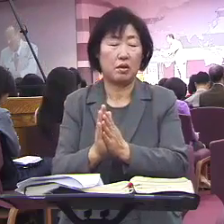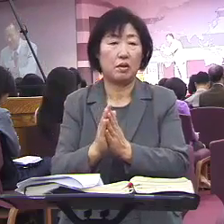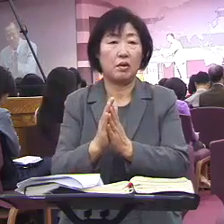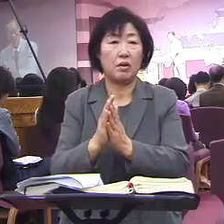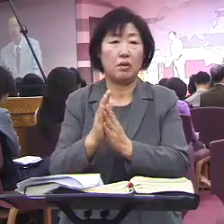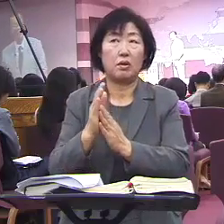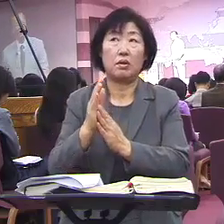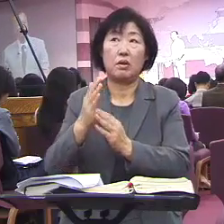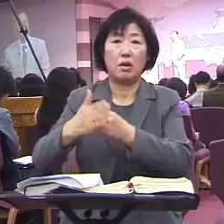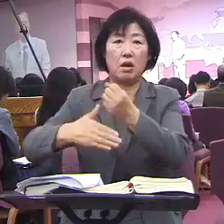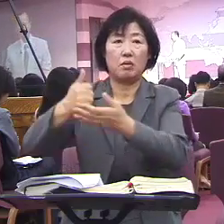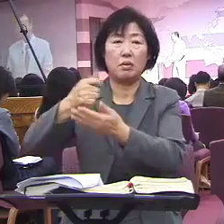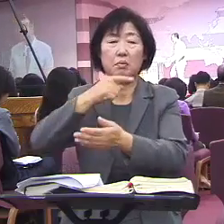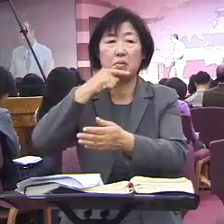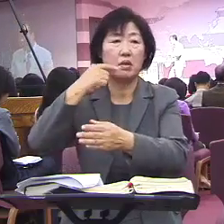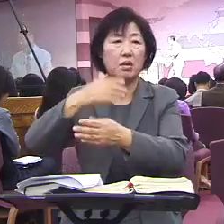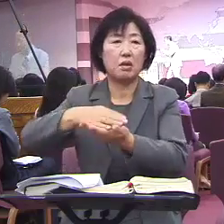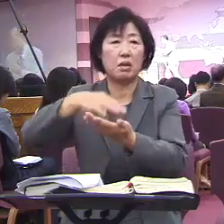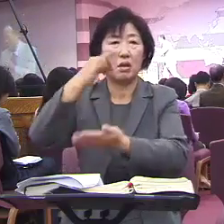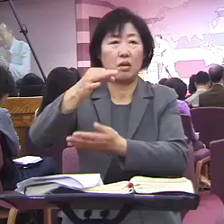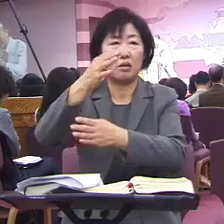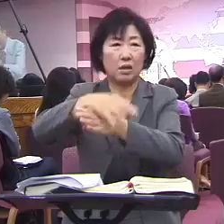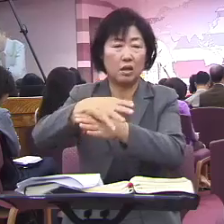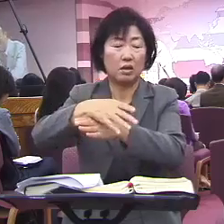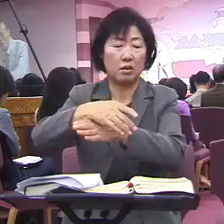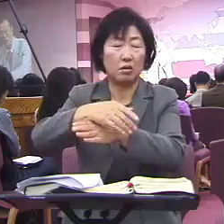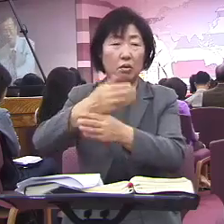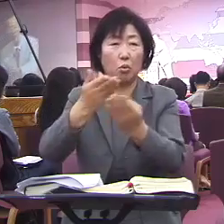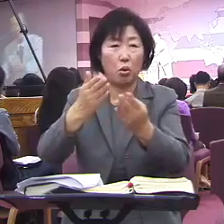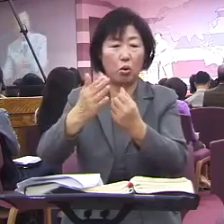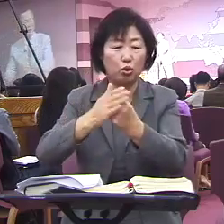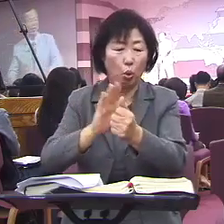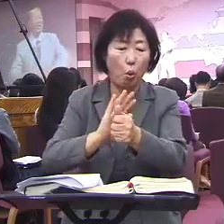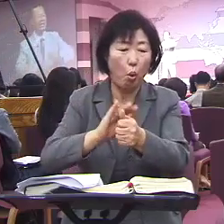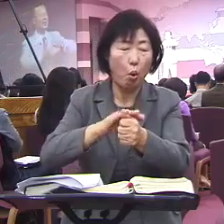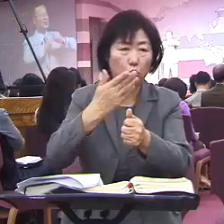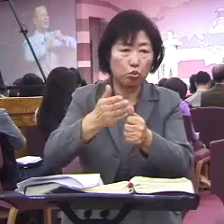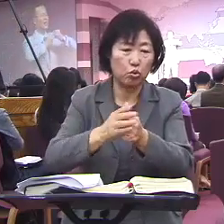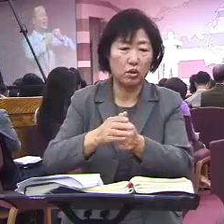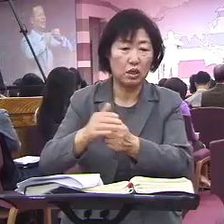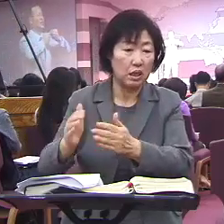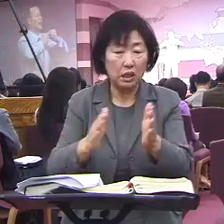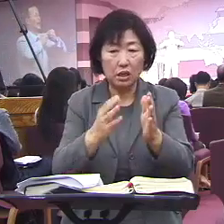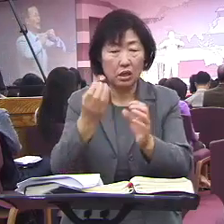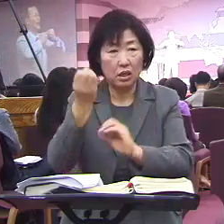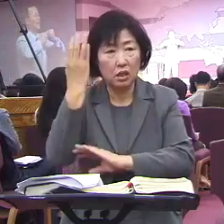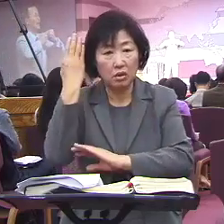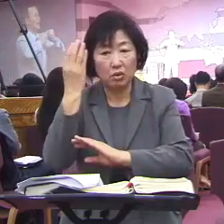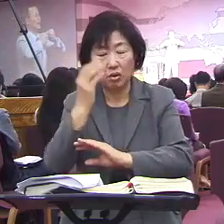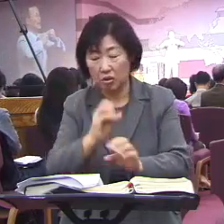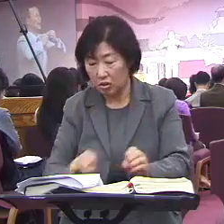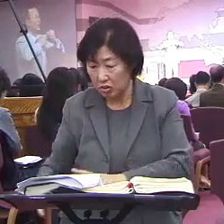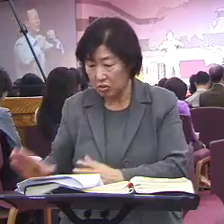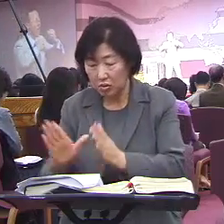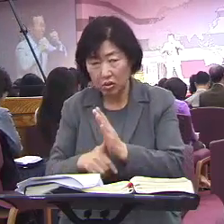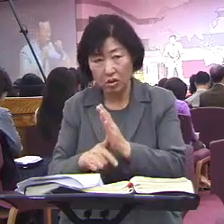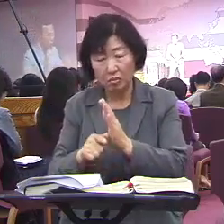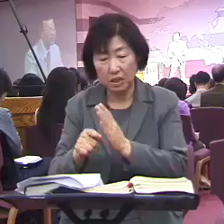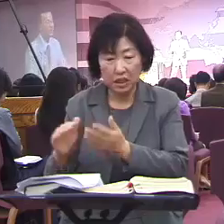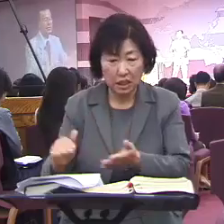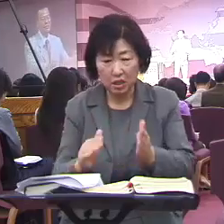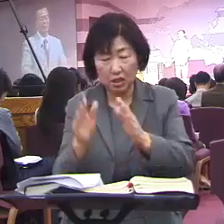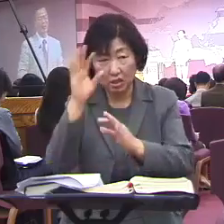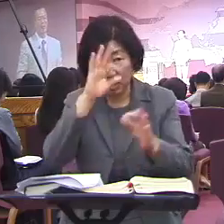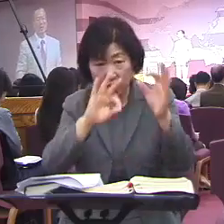핏값으로 사신 그 사람을 내가 그들에게 도움을 주고 그들이 길 잃었을 때 내가 그들에게 그 길을 찾을